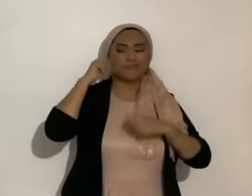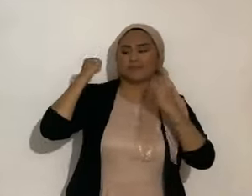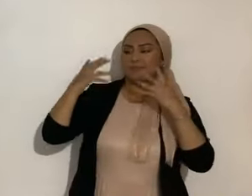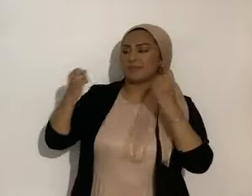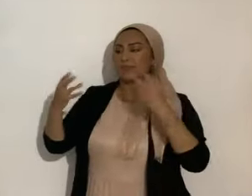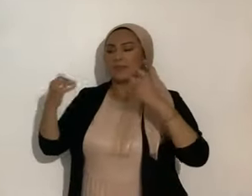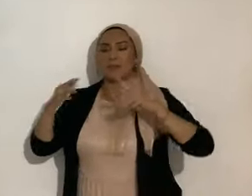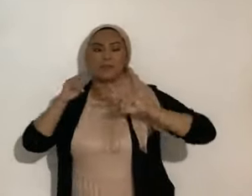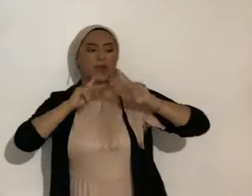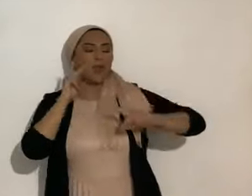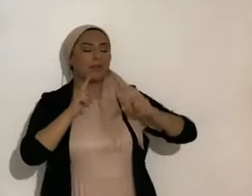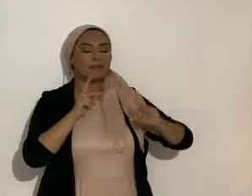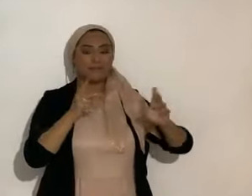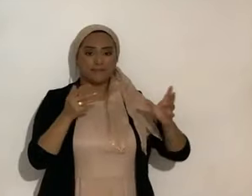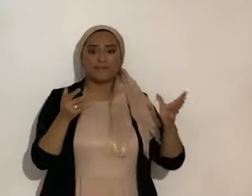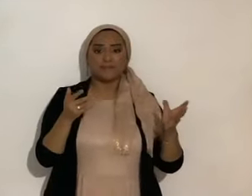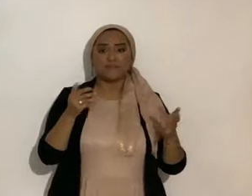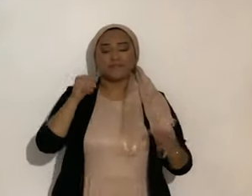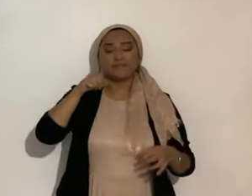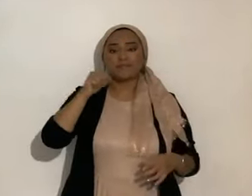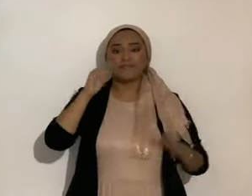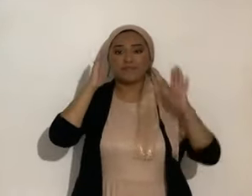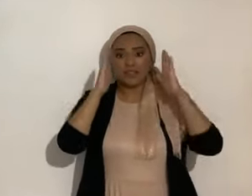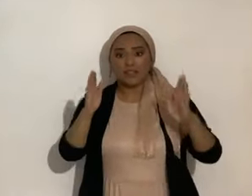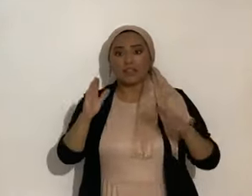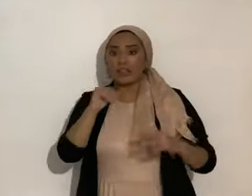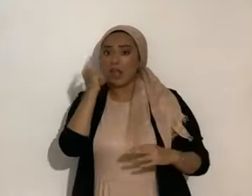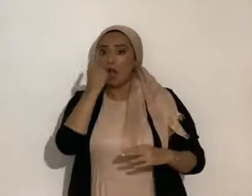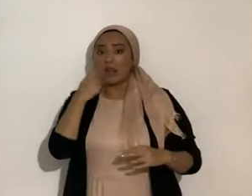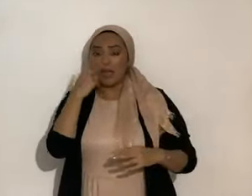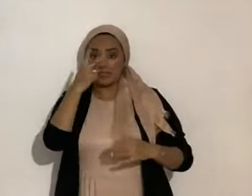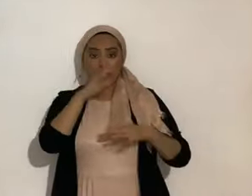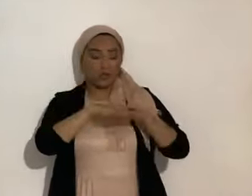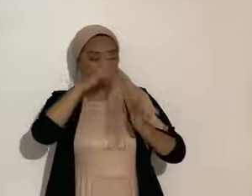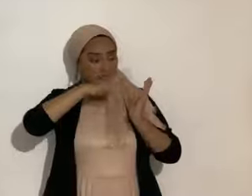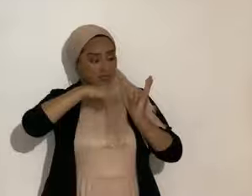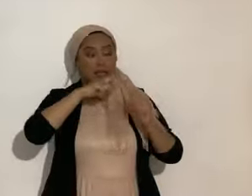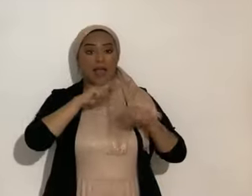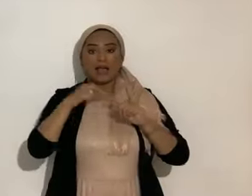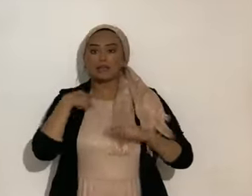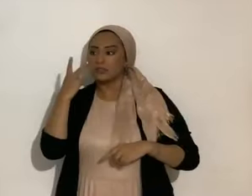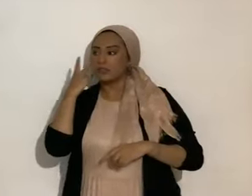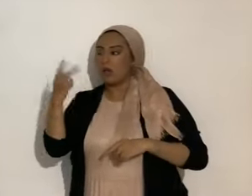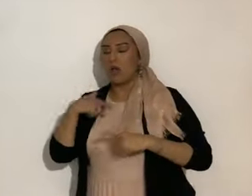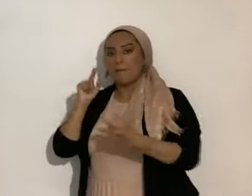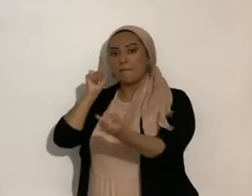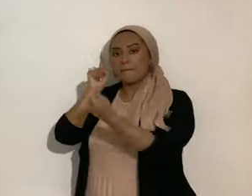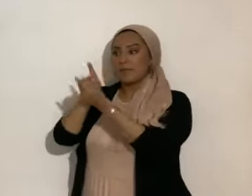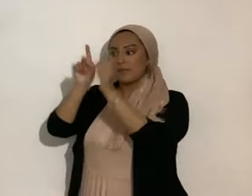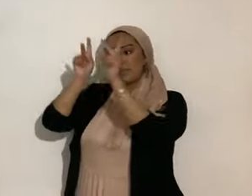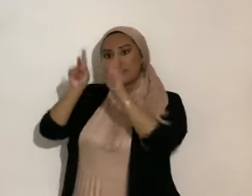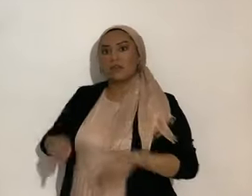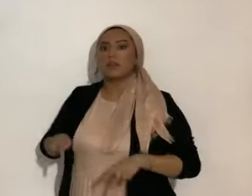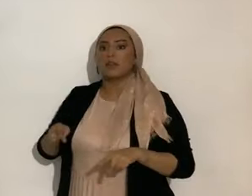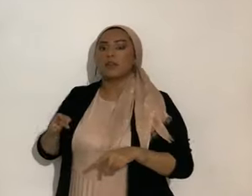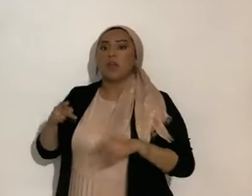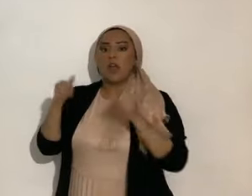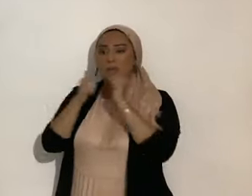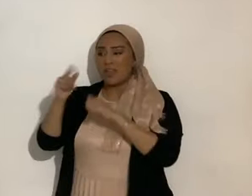mujeres. ¿Escuchaste bien? No solamente lo vi en las estadísticas, sino yo lo vi directamente. Con